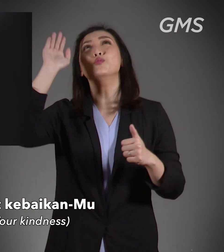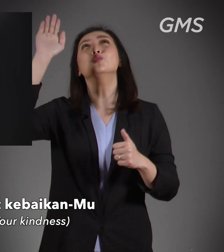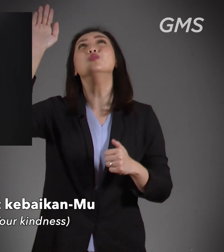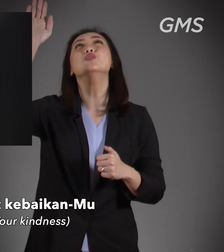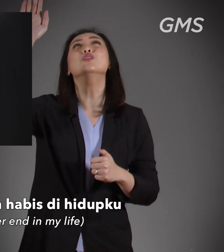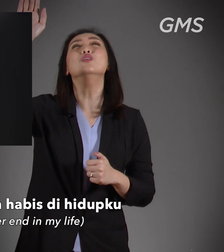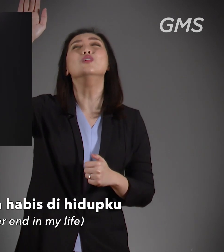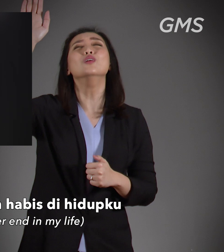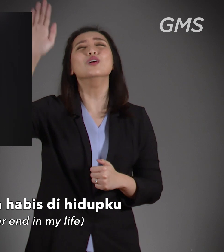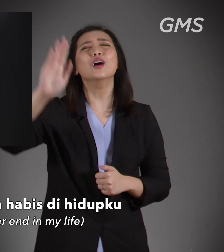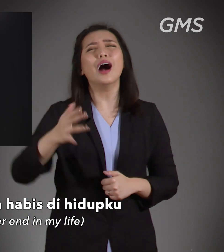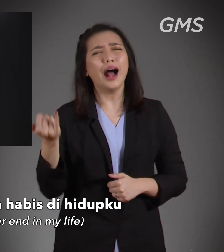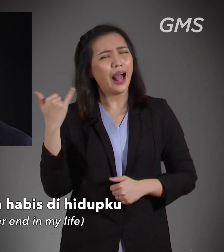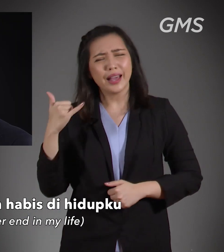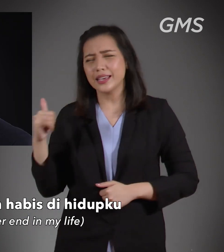kebaikanmu